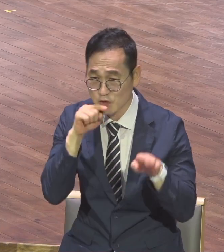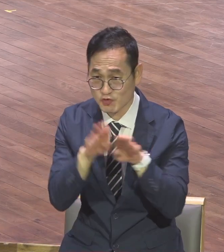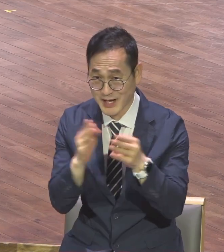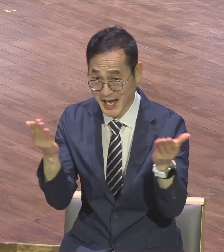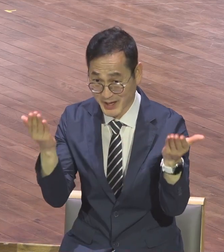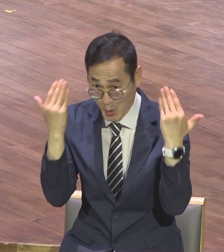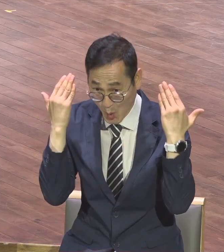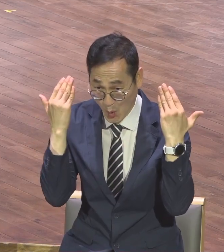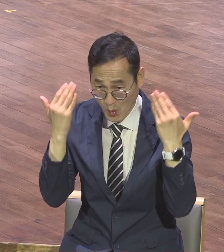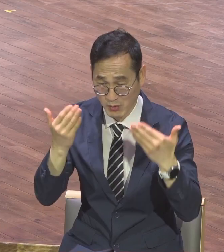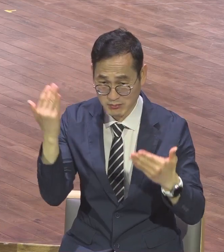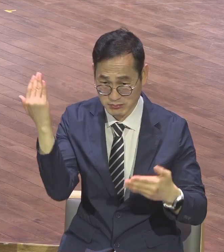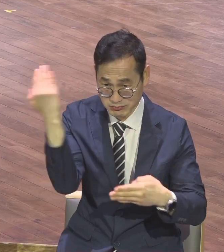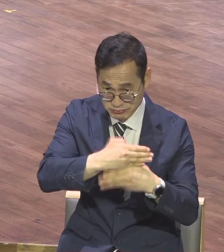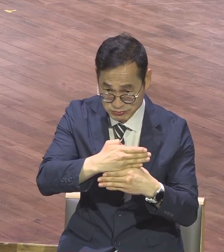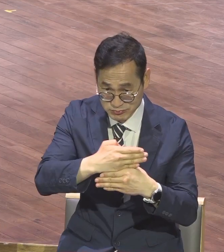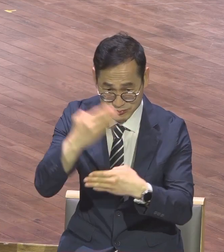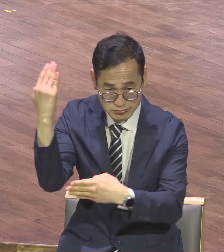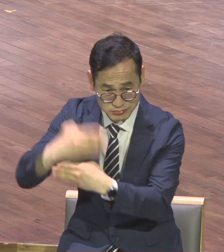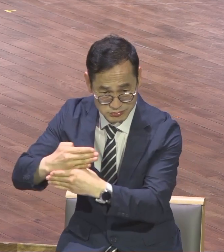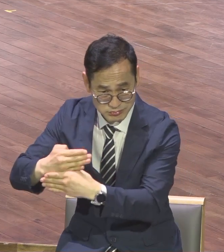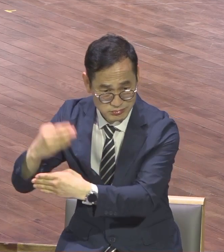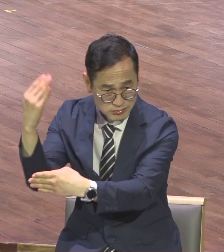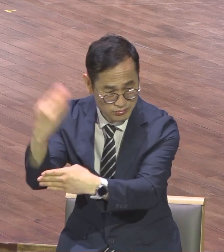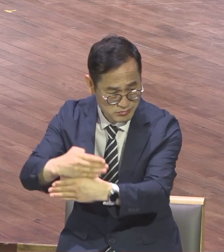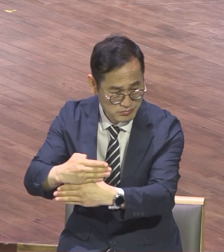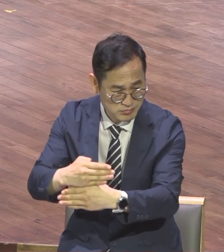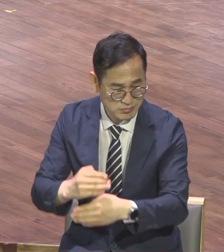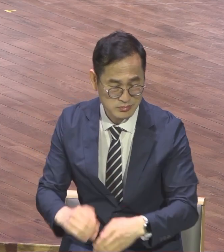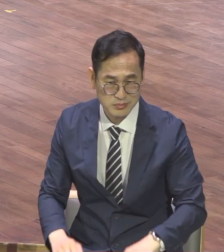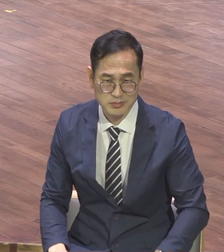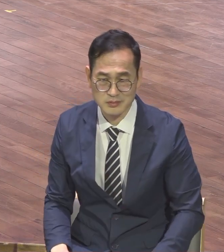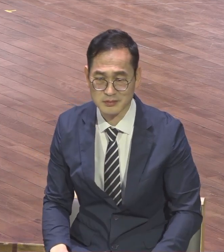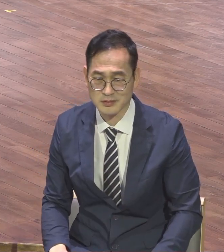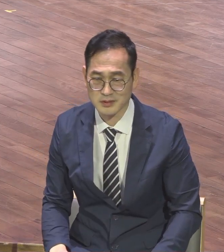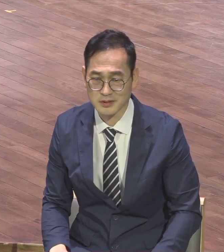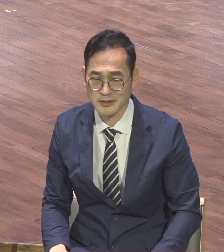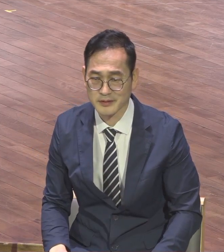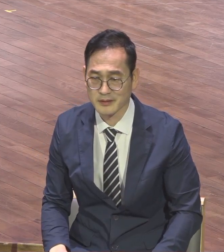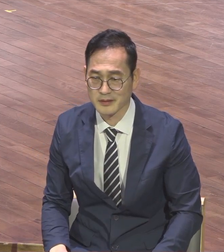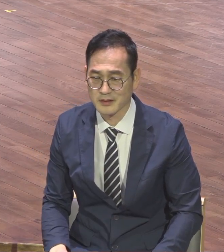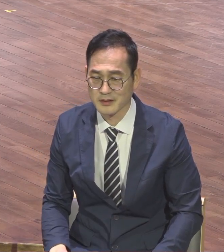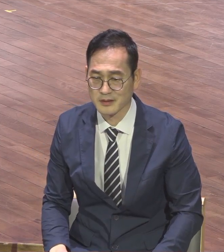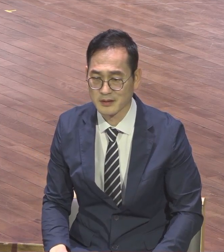무너져 있는 것이 아니고, 무너진 것이 아니라 주일학교가 초토화됐다.